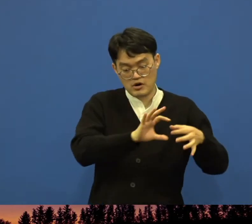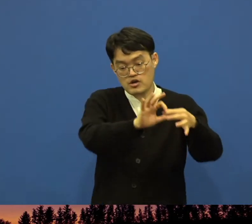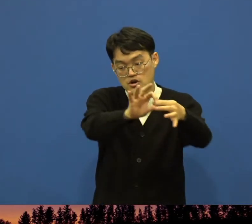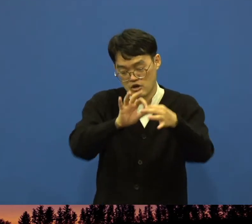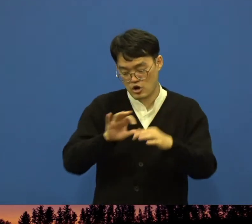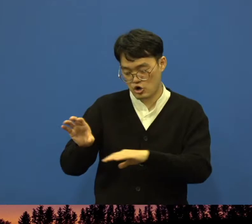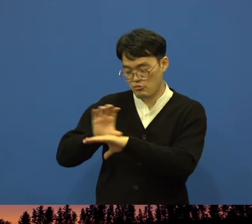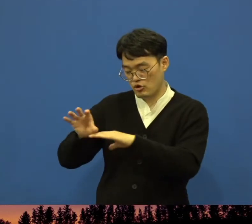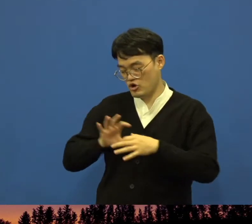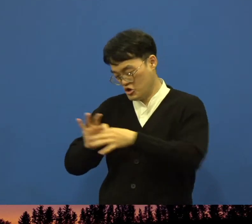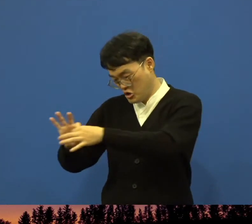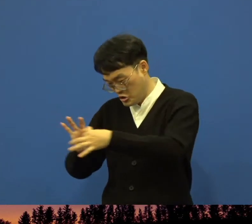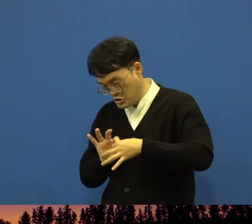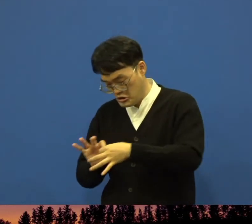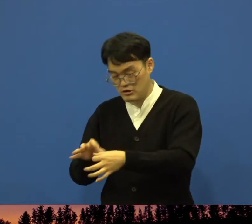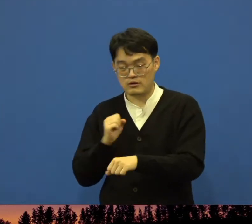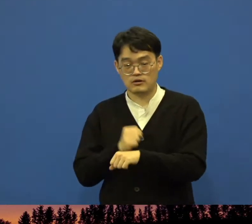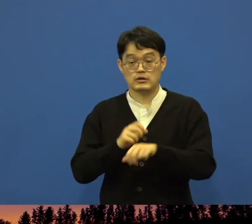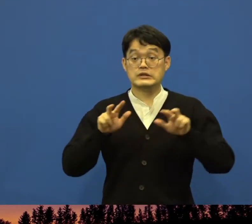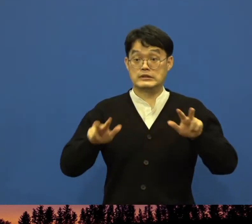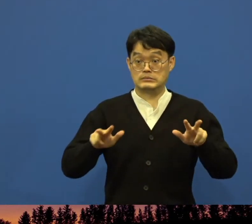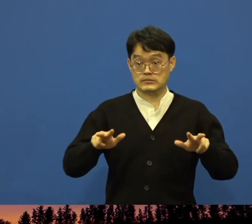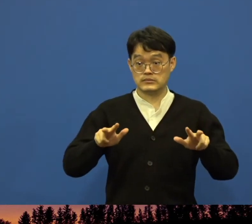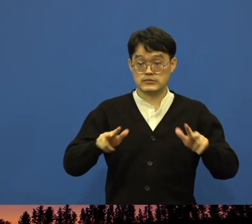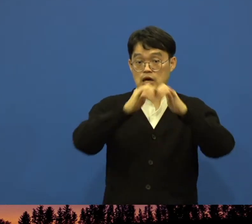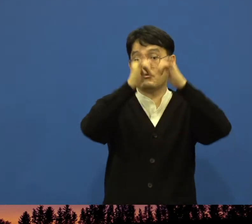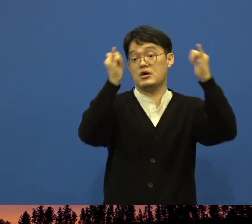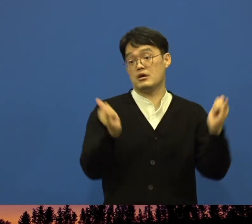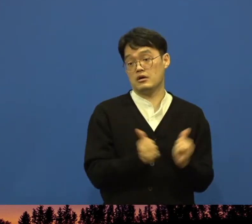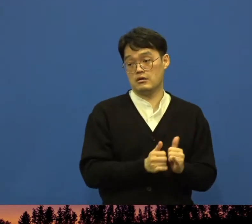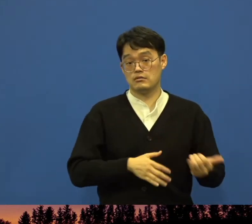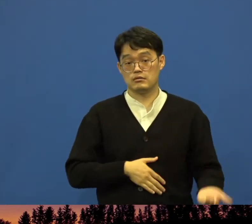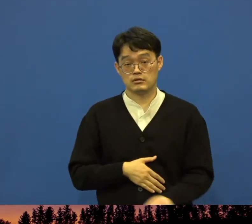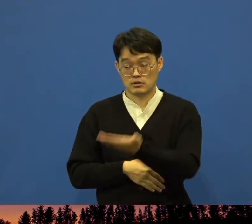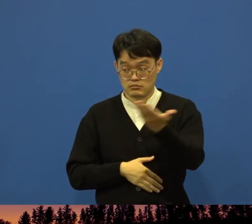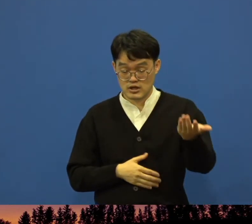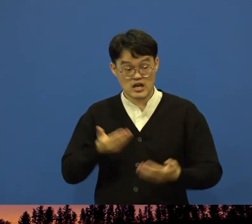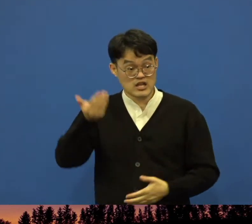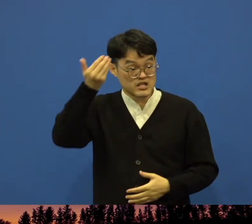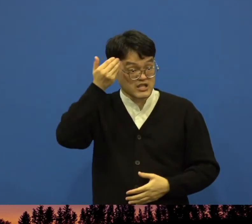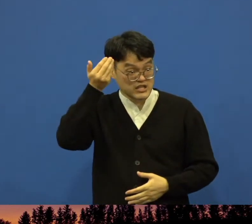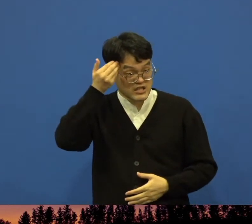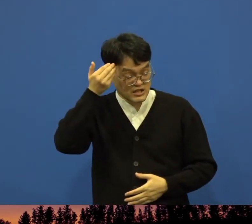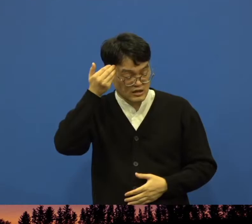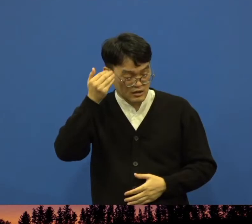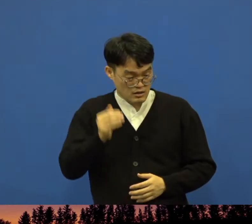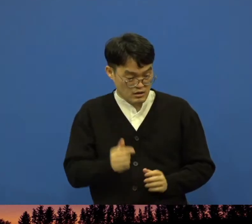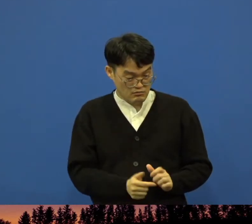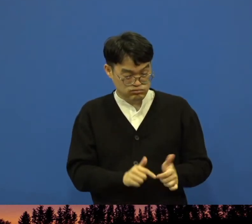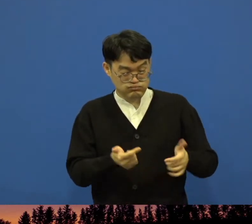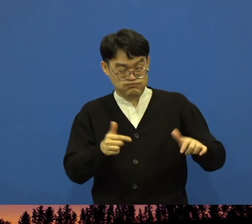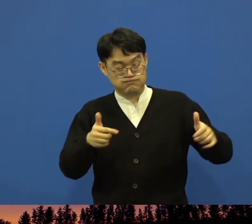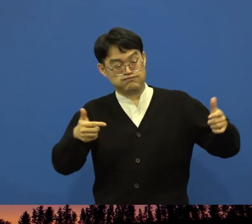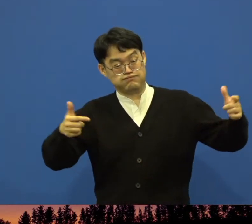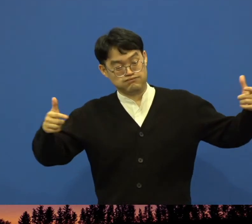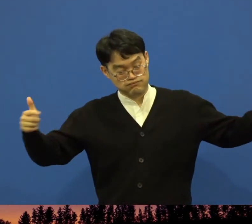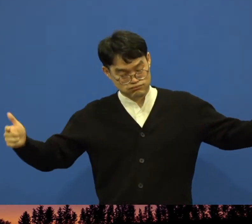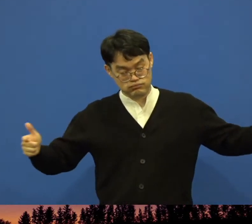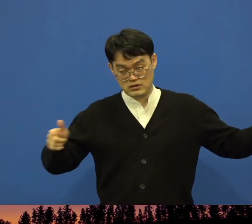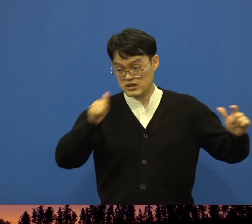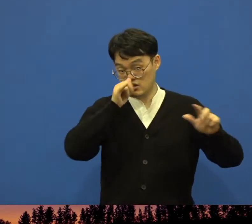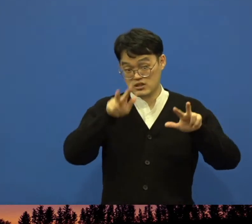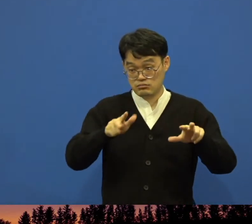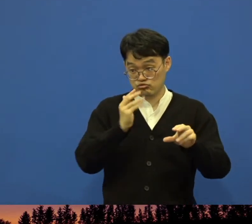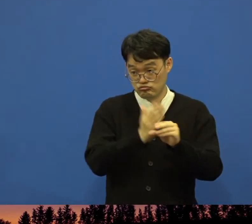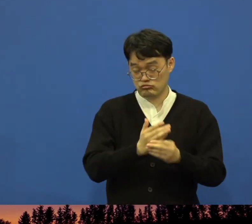이거 어마어마한 거죠. 근데 여러분 보십시오. 지식에 팽창이 일어난 거죠. 어마어마하게 팽창이 일어난 겁니다. 지금